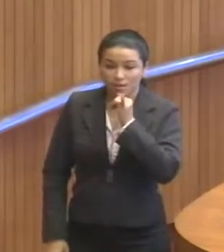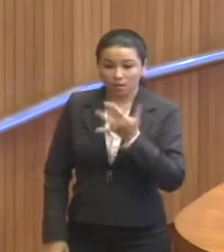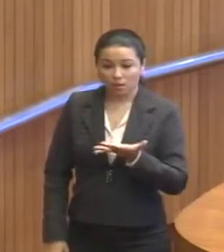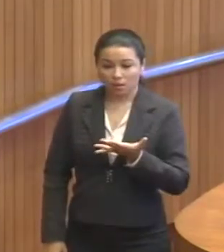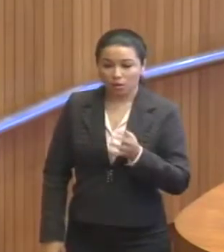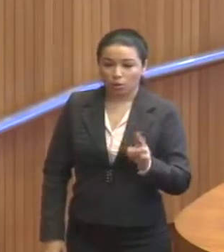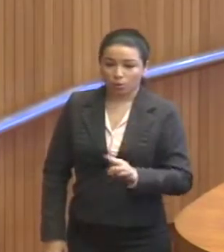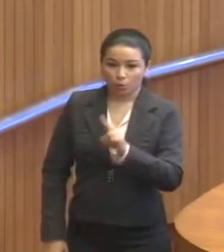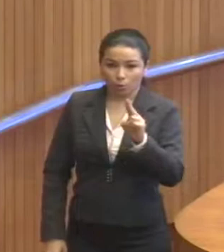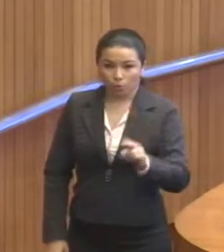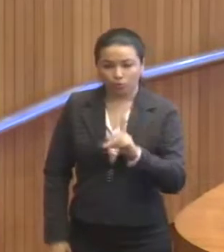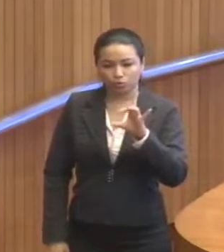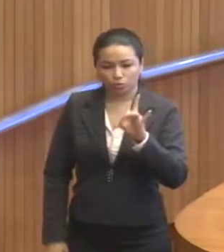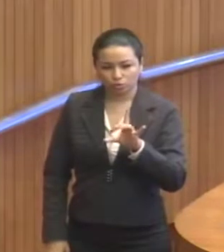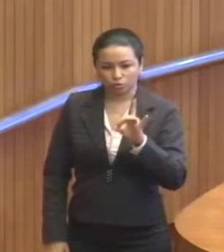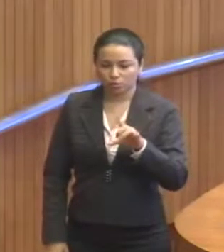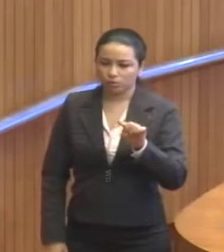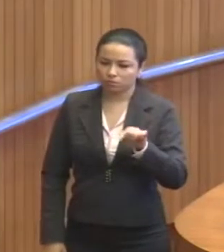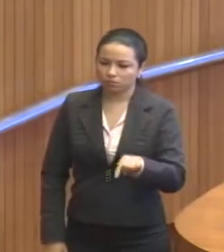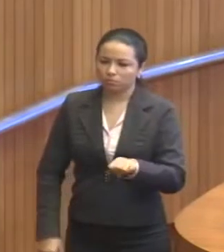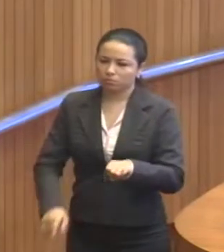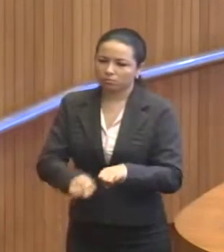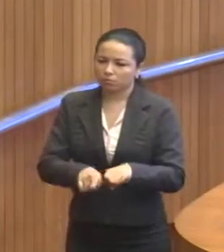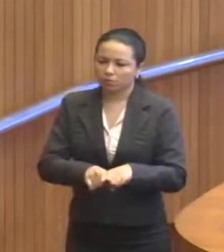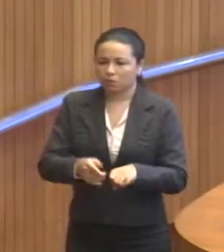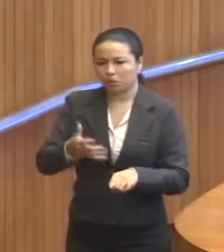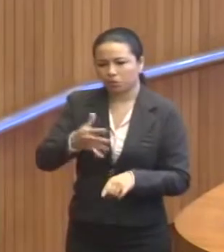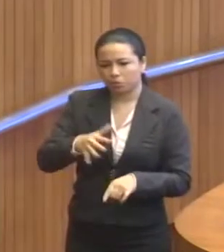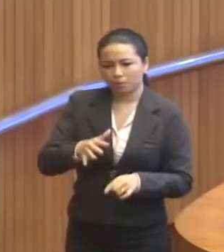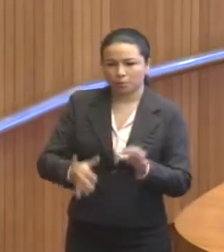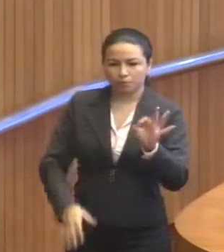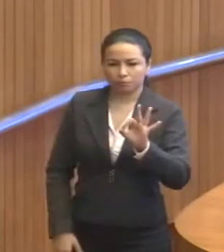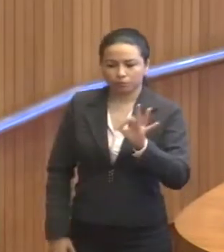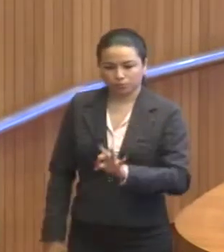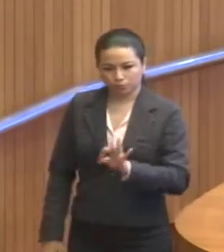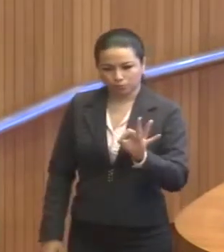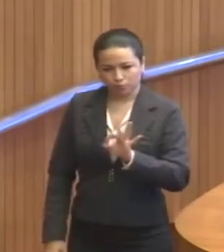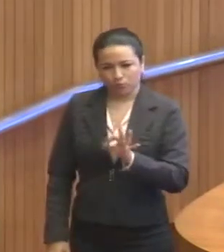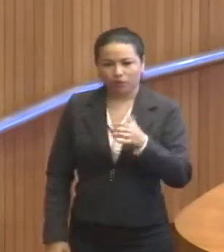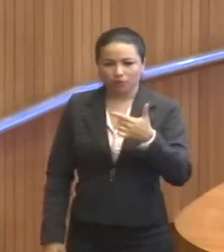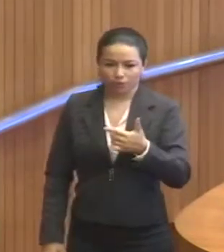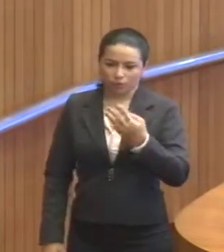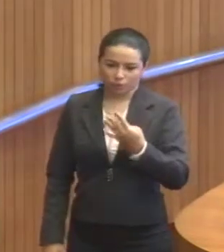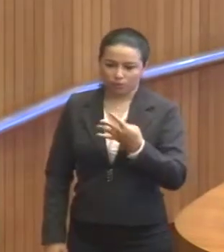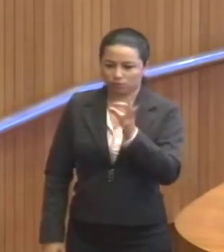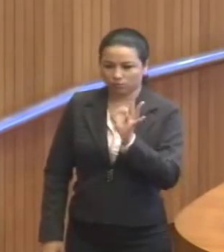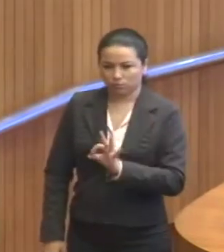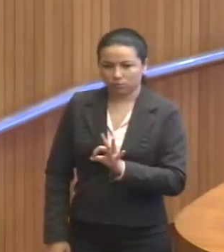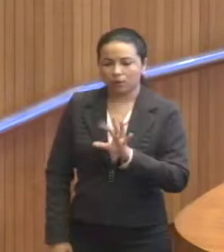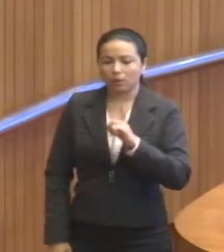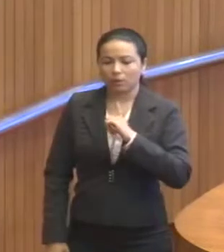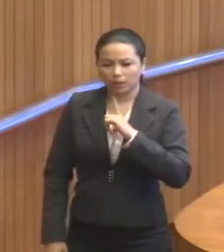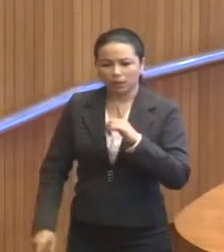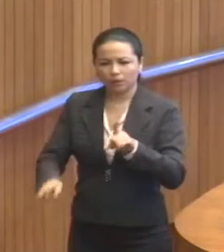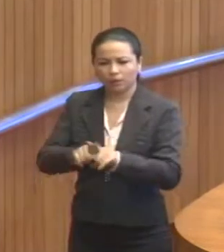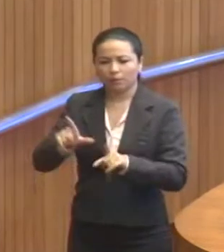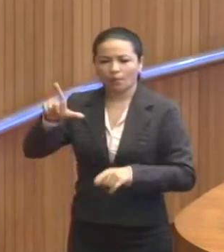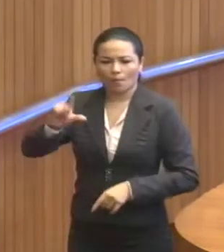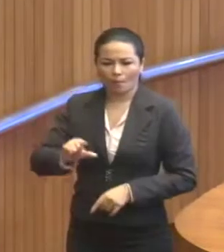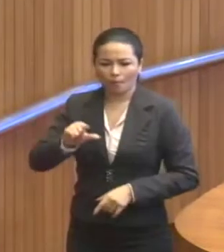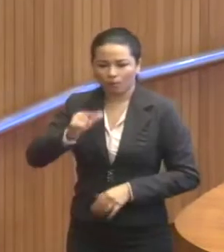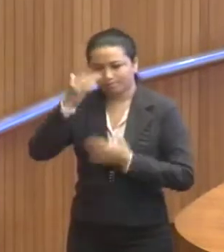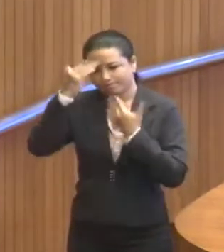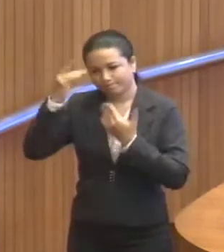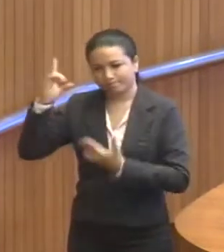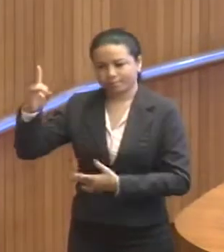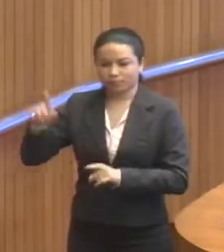exemplo, o uso de narcóticos, nós temos aí um percentual de 24%. Houve também uma redução,